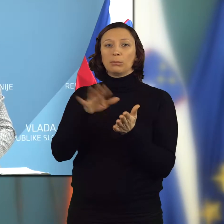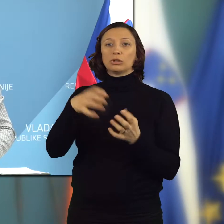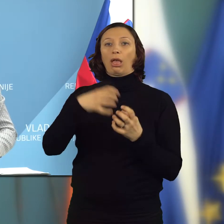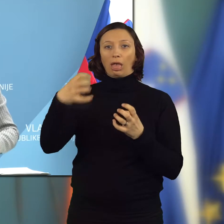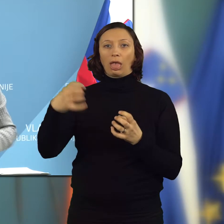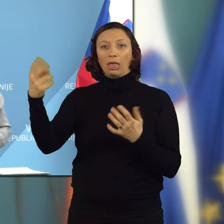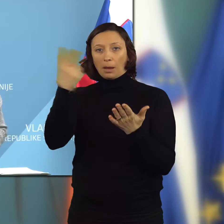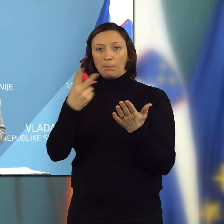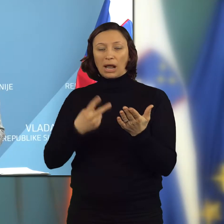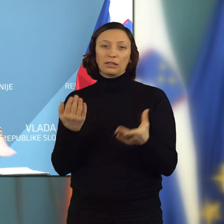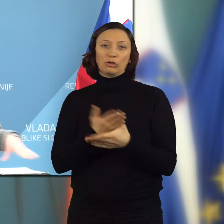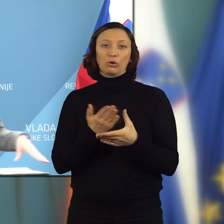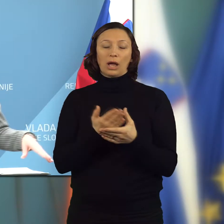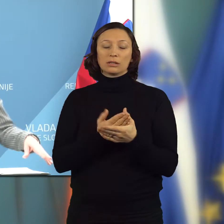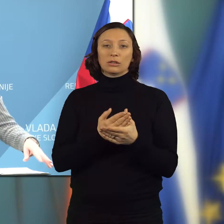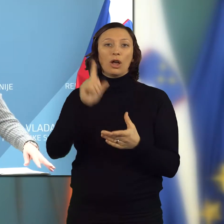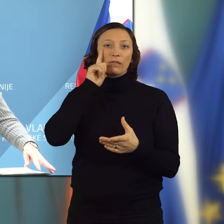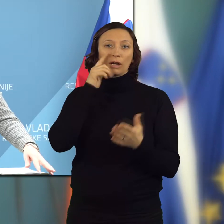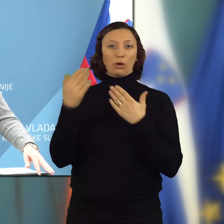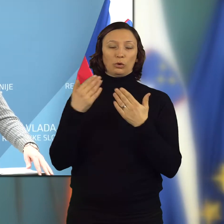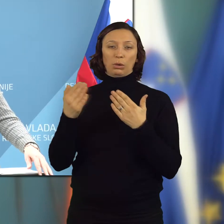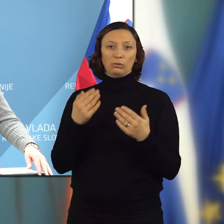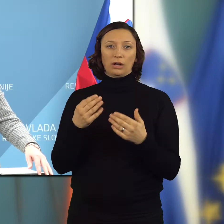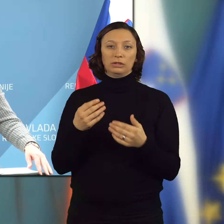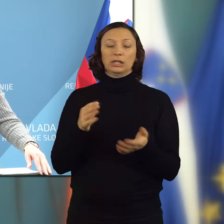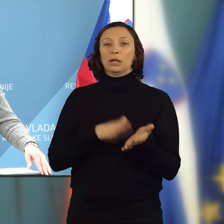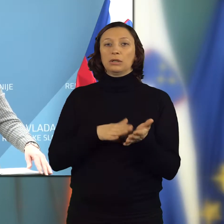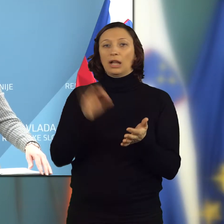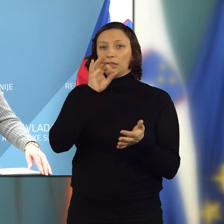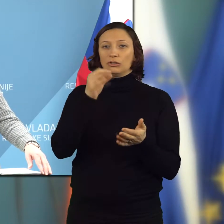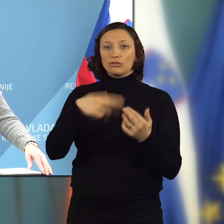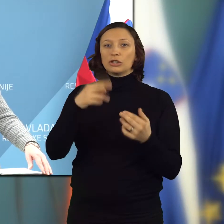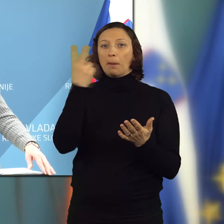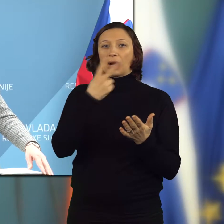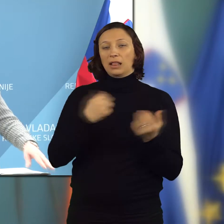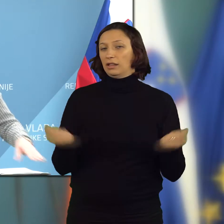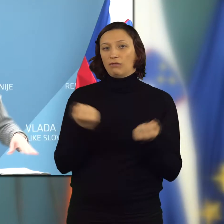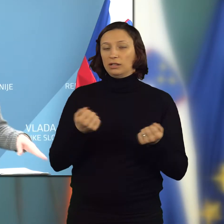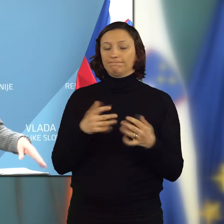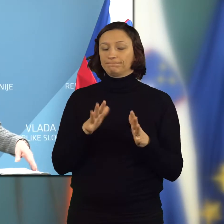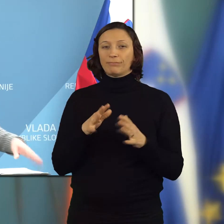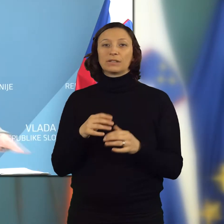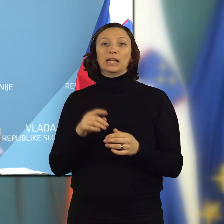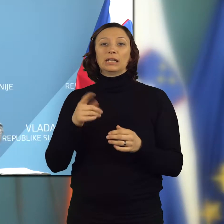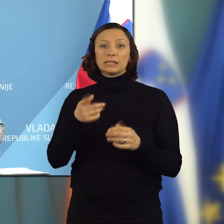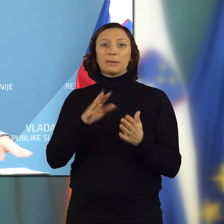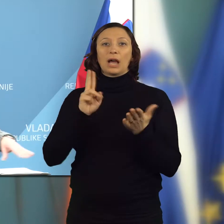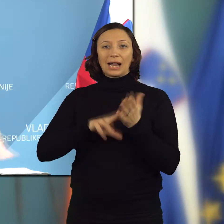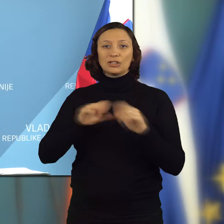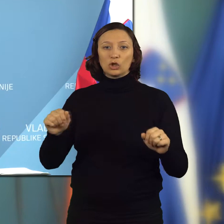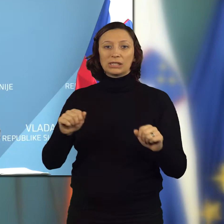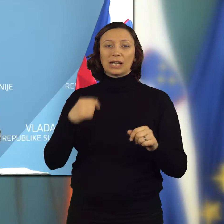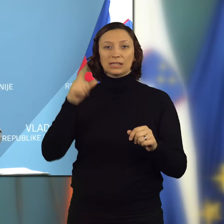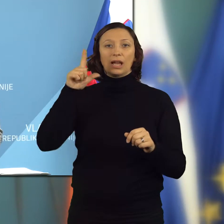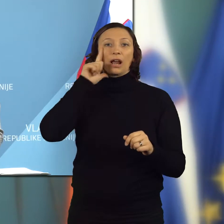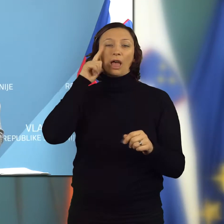nepotrebno dolgotrajno branje dokaznega gradiva na glavnih obravnavah, torej nič več bralnih vaj. Z namenom